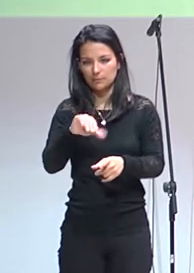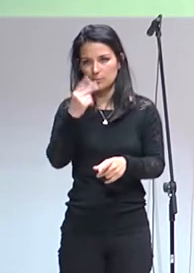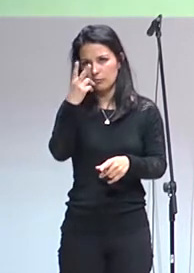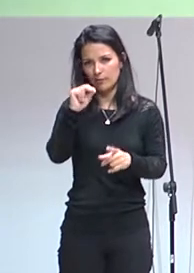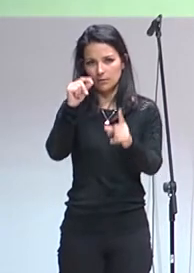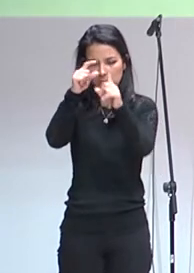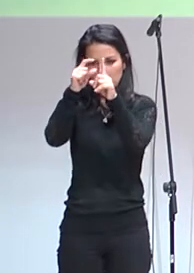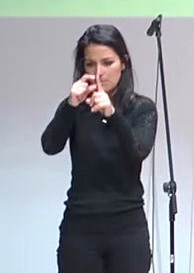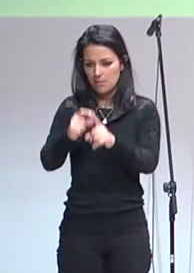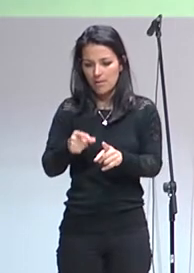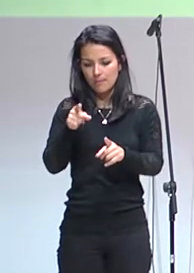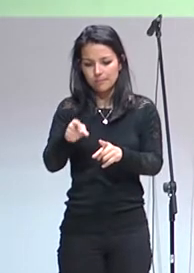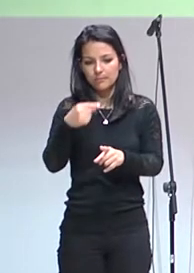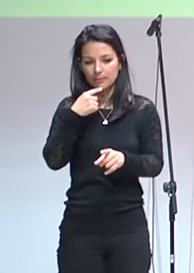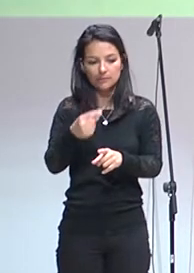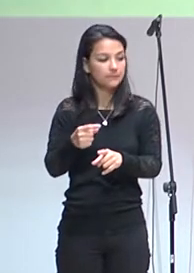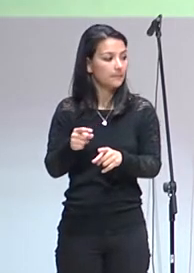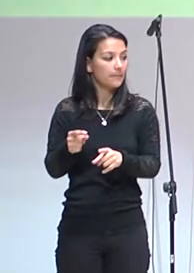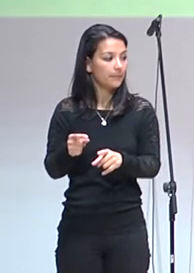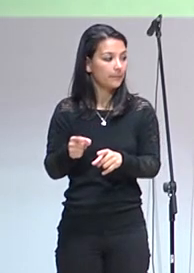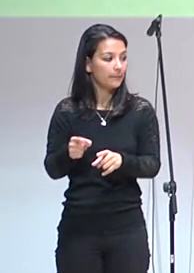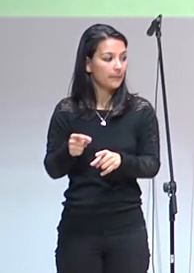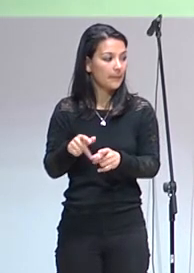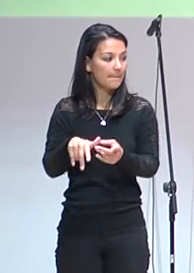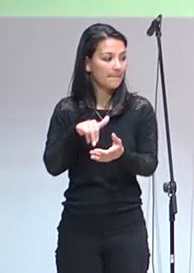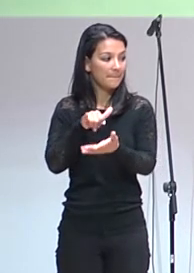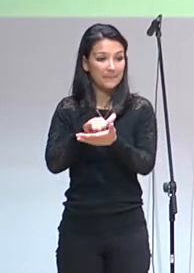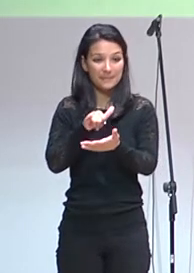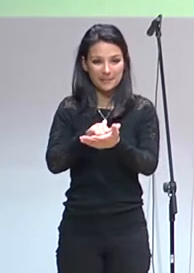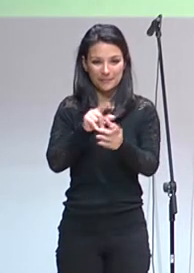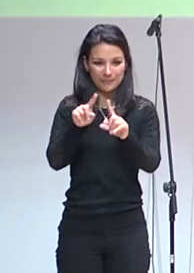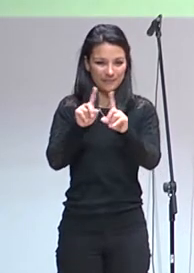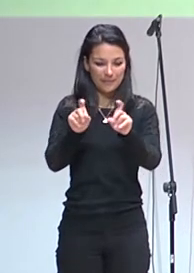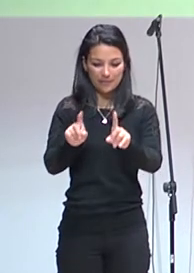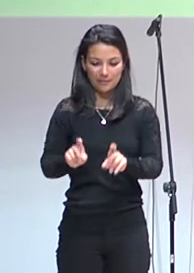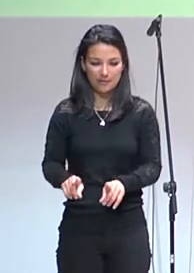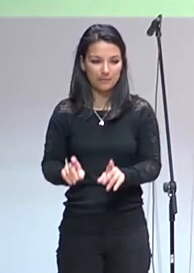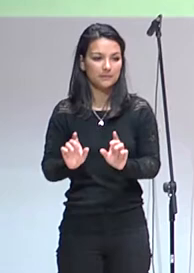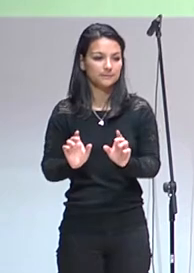¿sí?, que tienen que ver con todo ese rigor, ¿no?, que